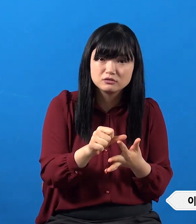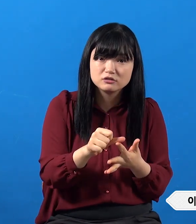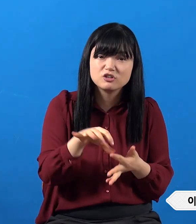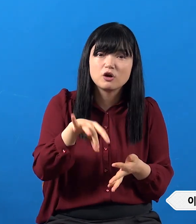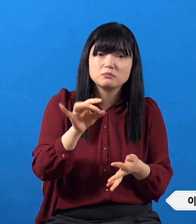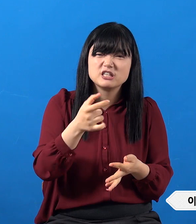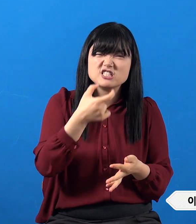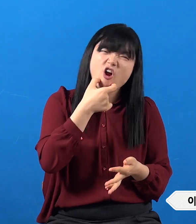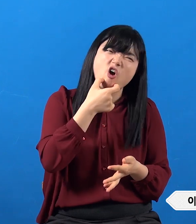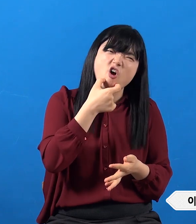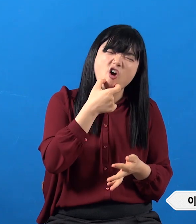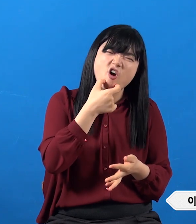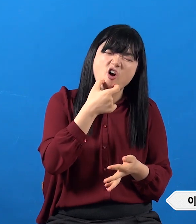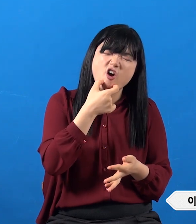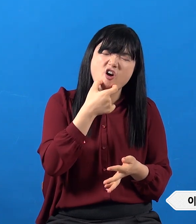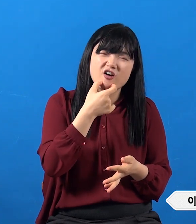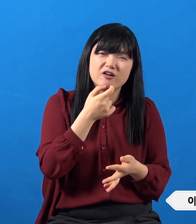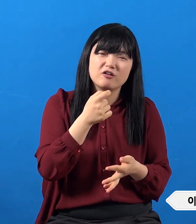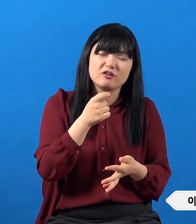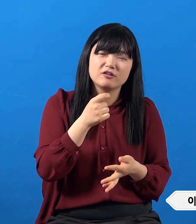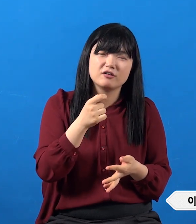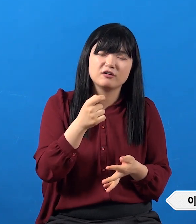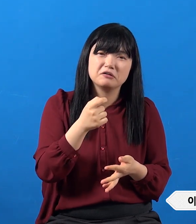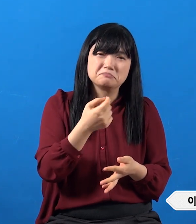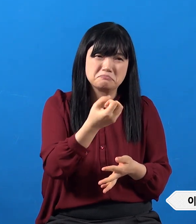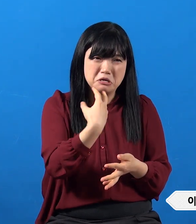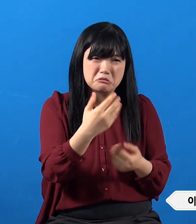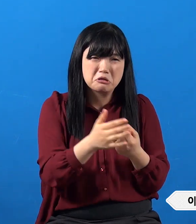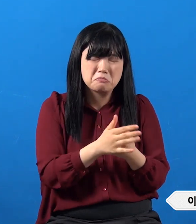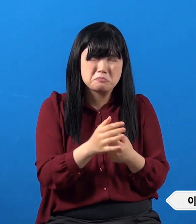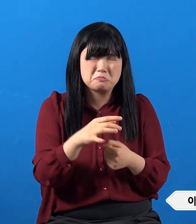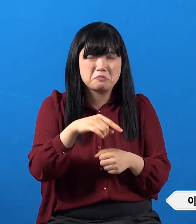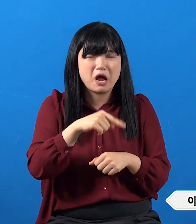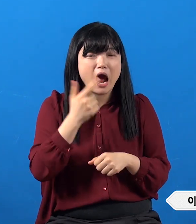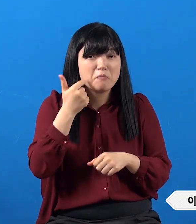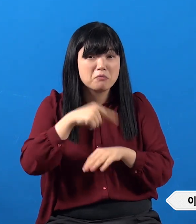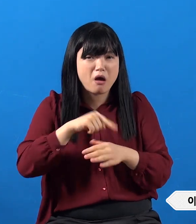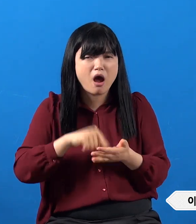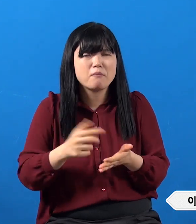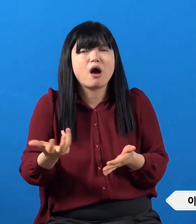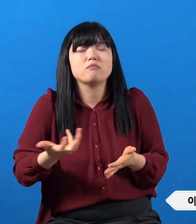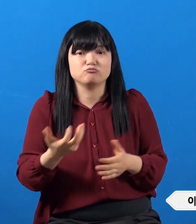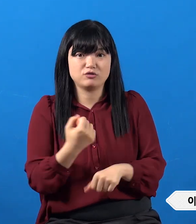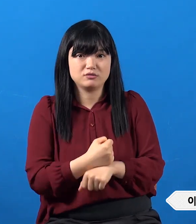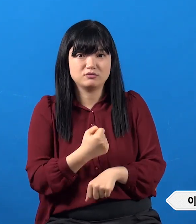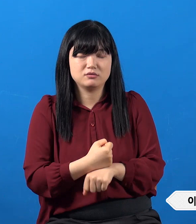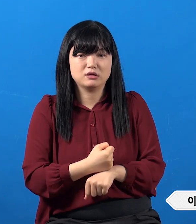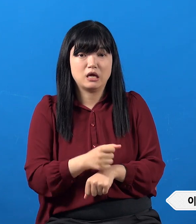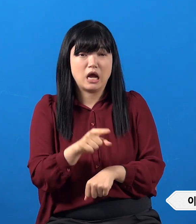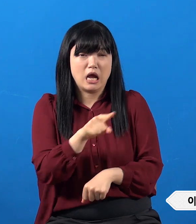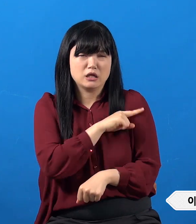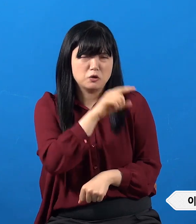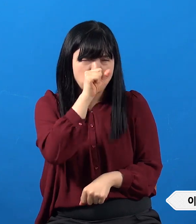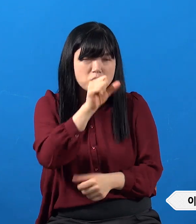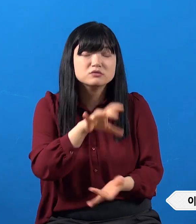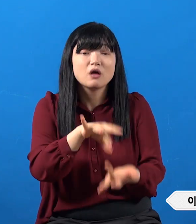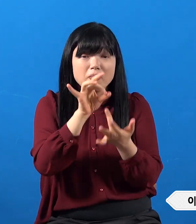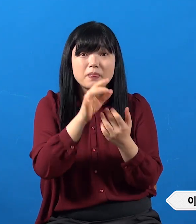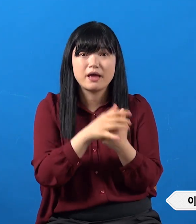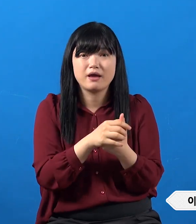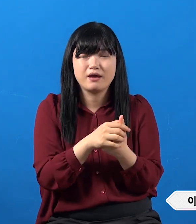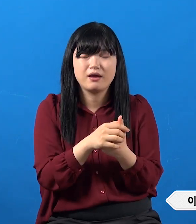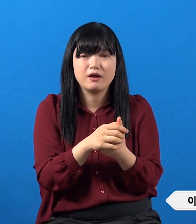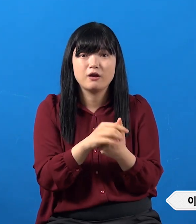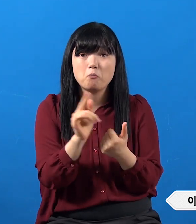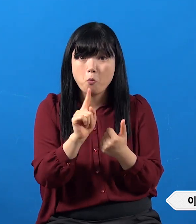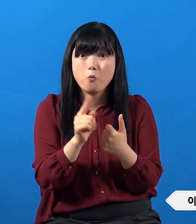아들은 처음부터 아버지의 말씀을 거역함으로써 아버지의 마음을 아프게 했습니다. 가장 좋은 선택, the